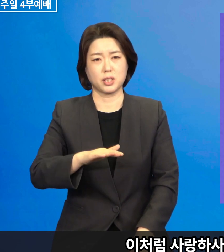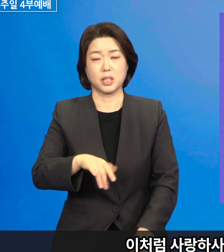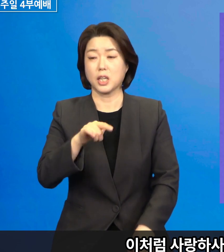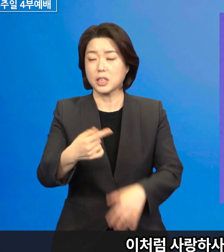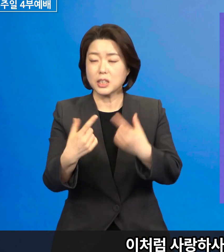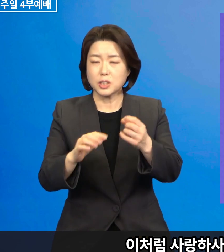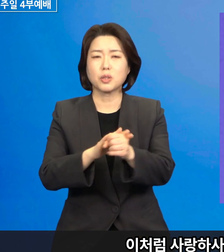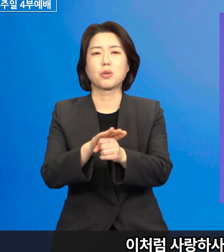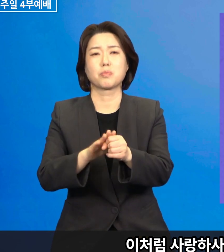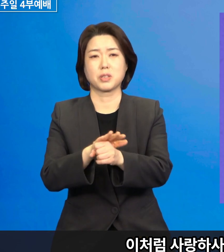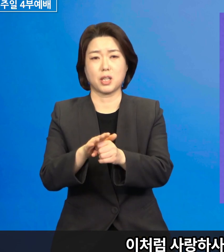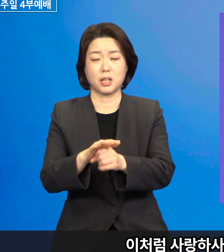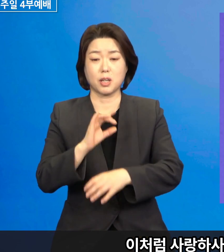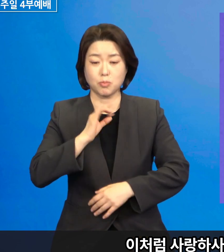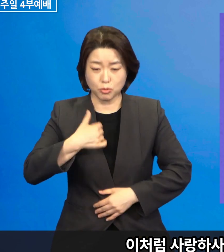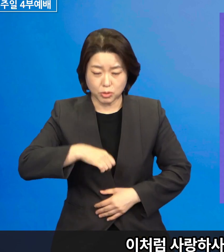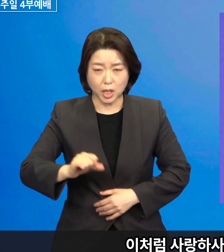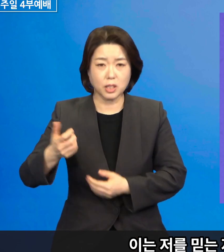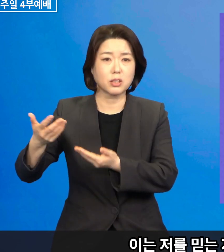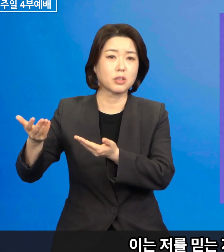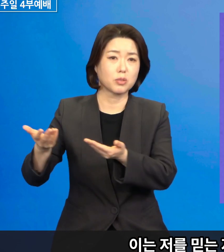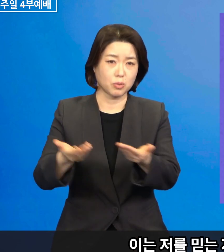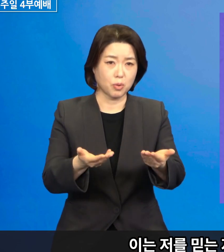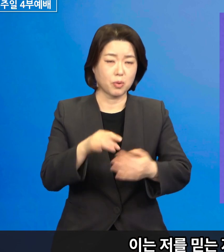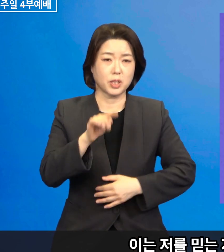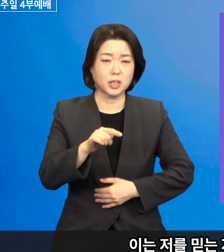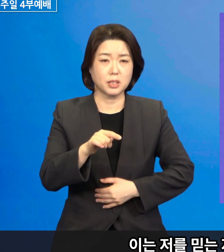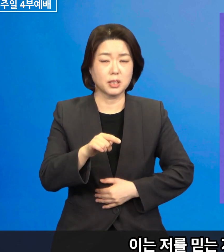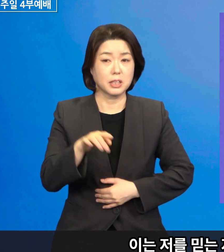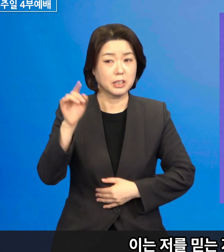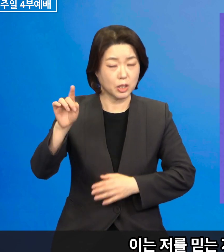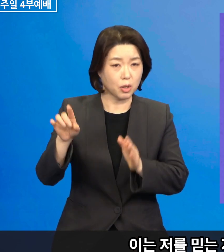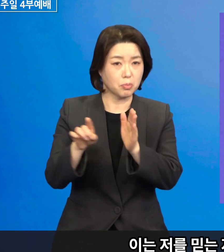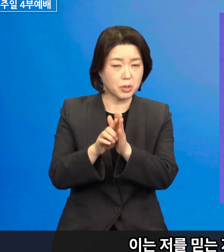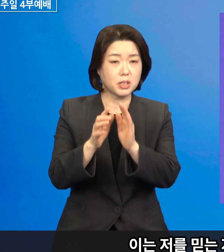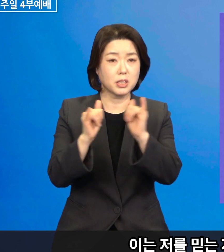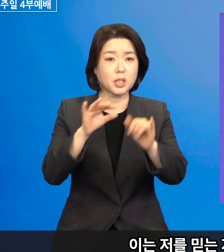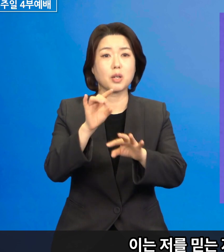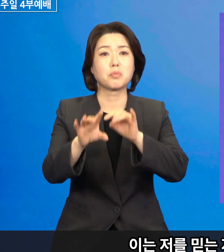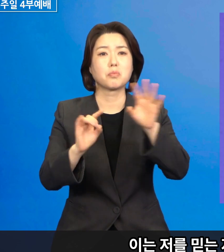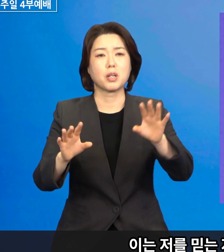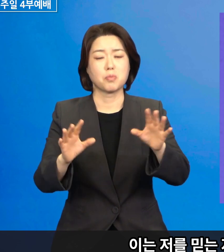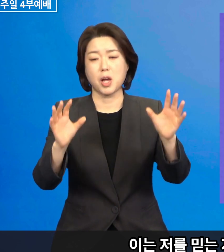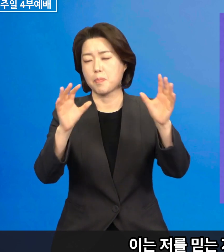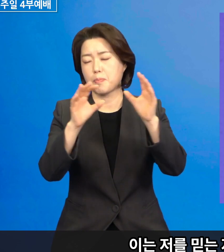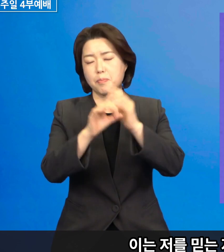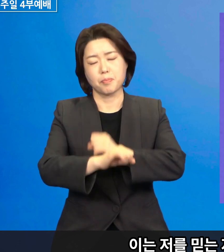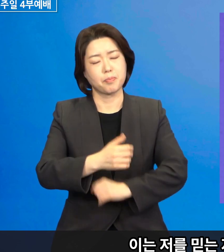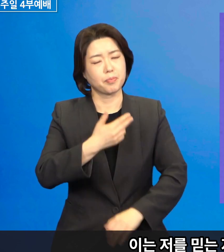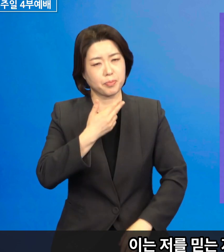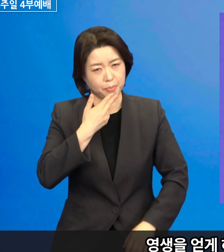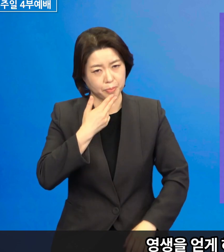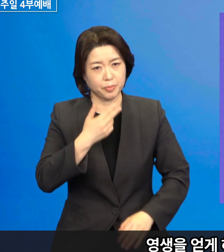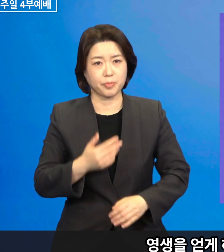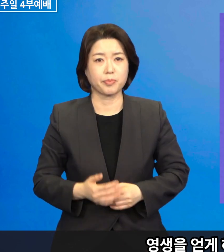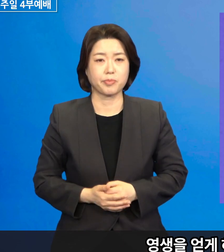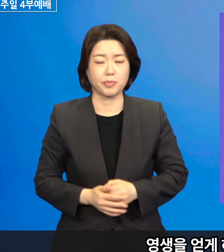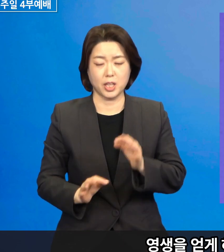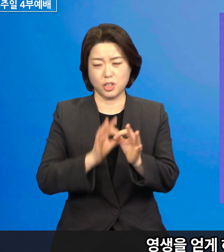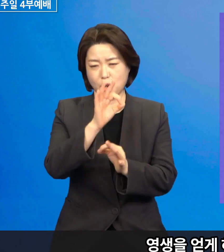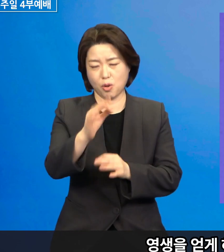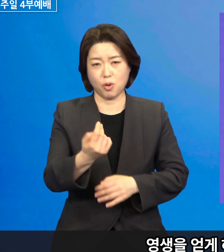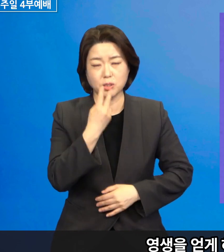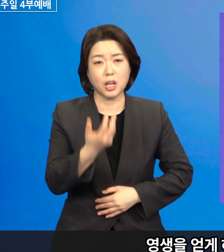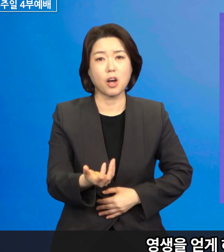이처럼 사랑하사 독생자를 주셨으니 이는 저를 믿는 자마다 멸망치 않고